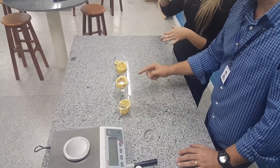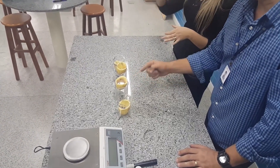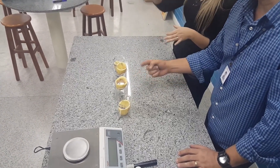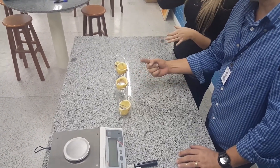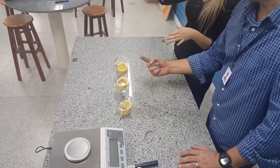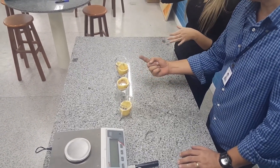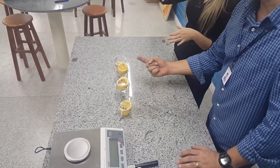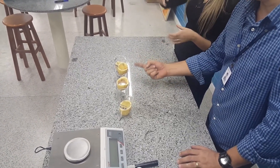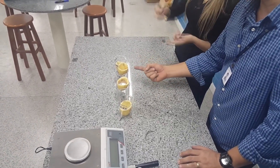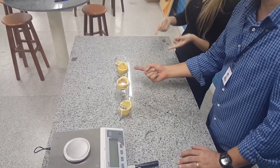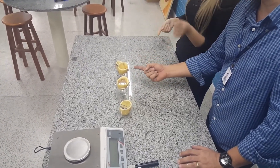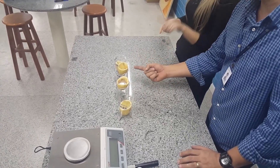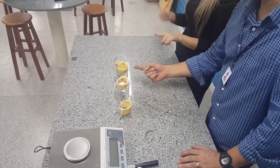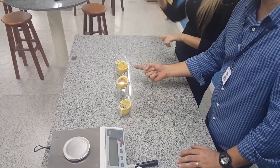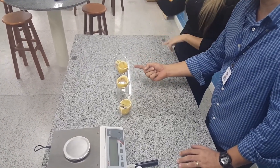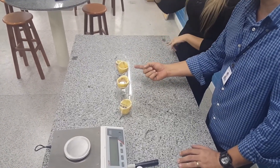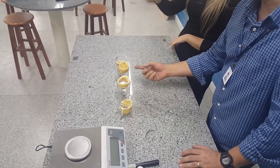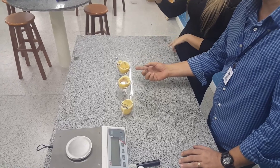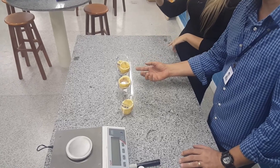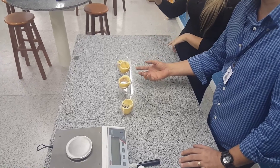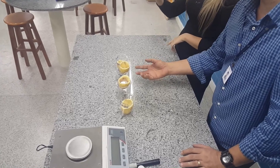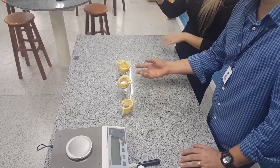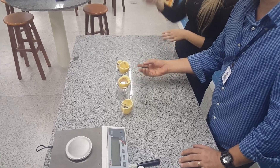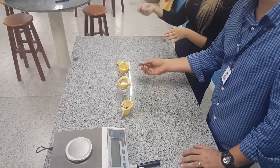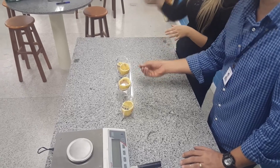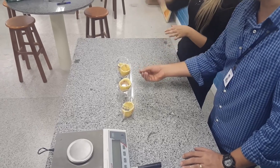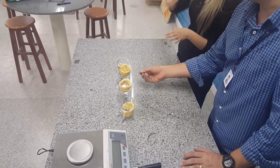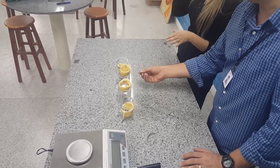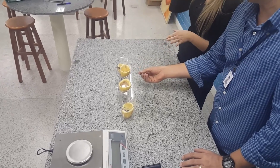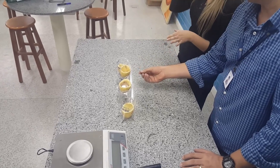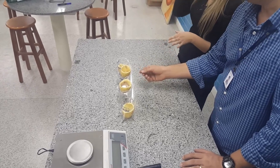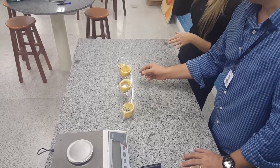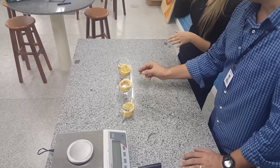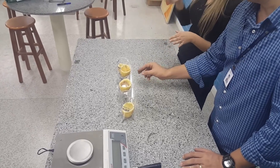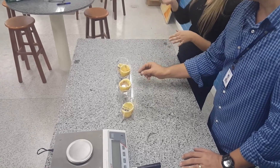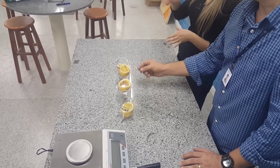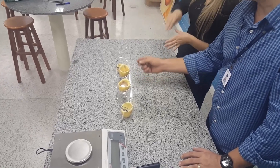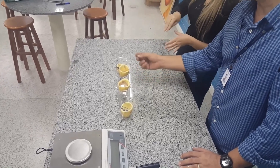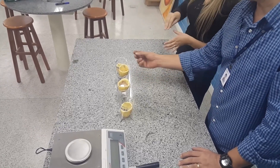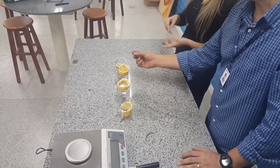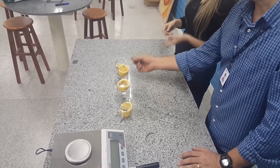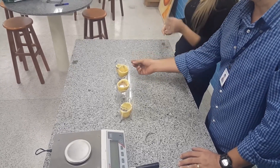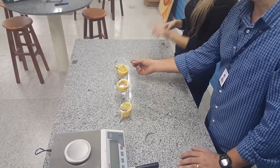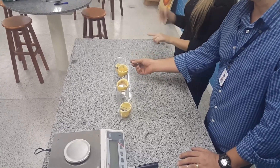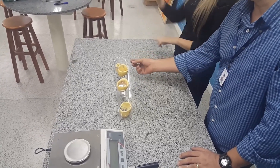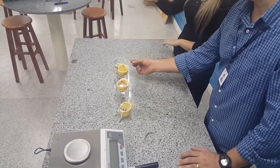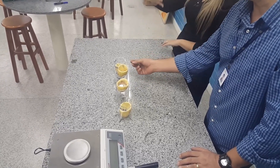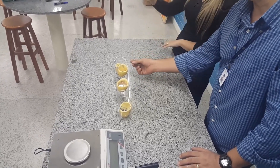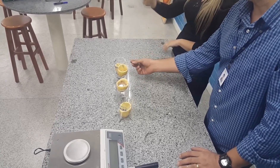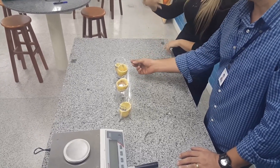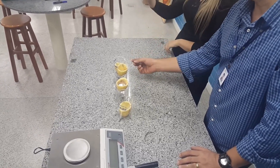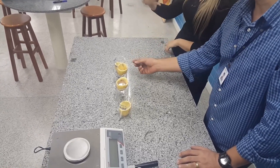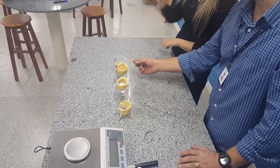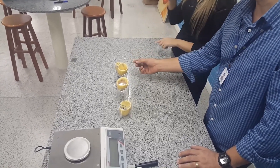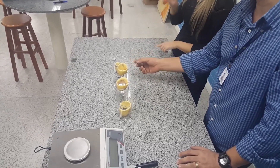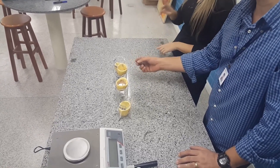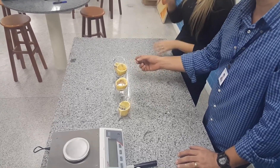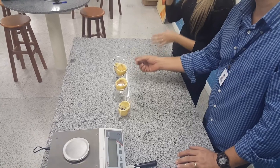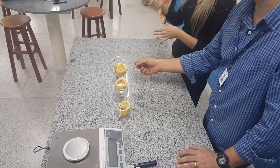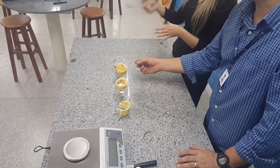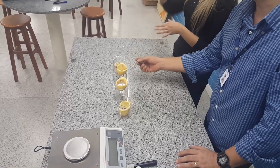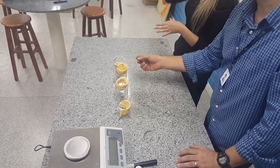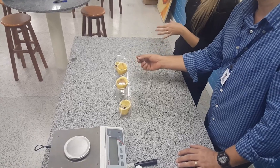sal, açúcar ou sal e açúcar nesta cavidade, nós criamos uma situação